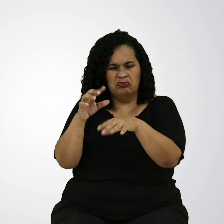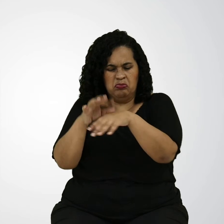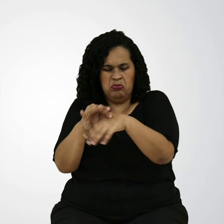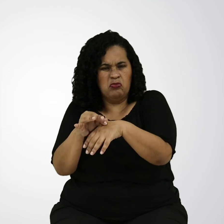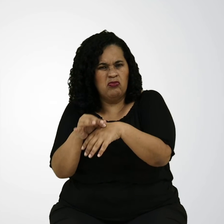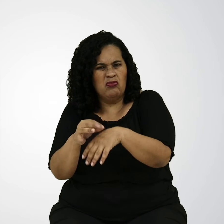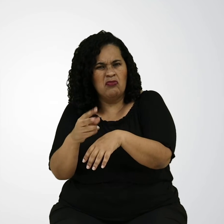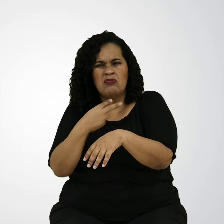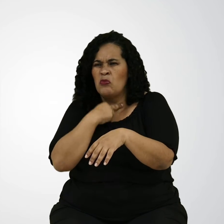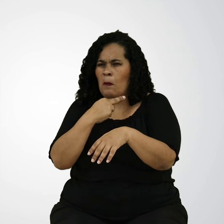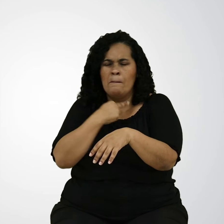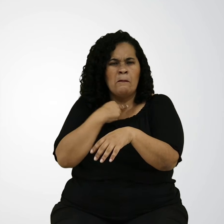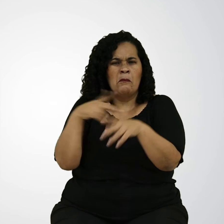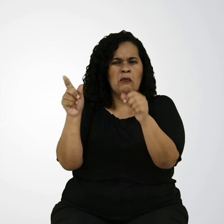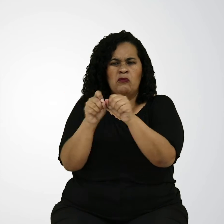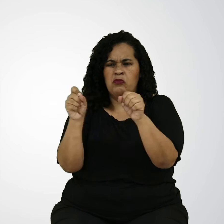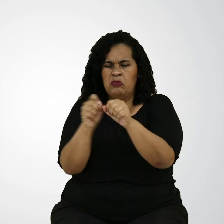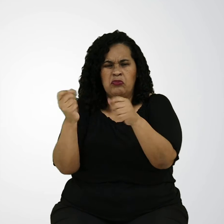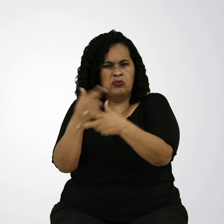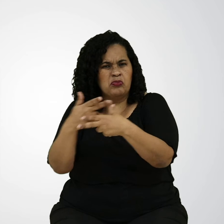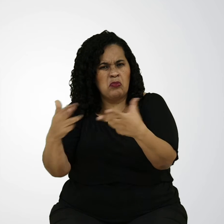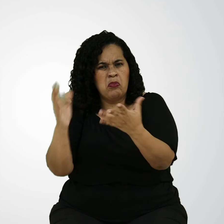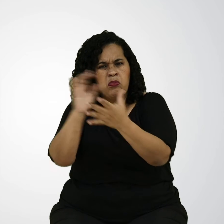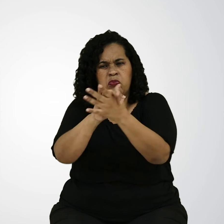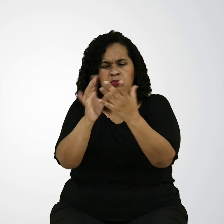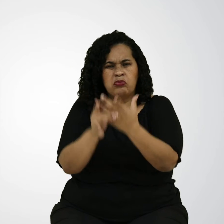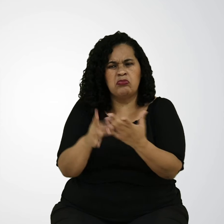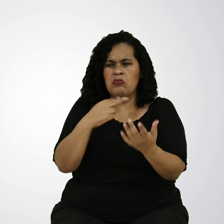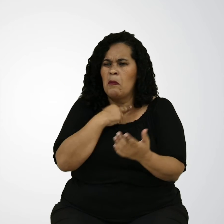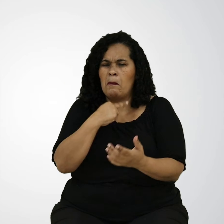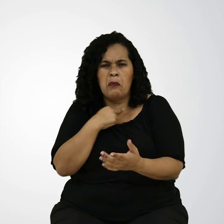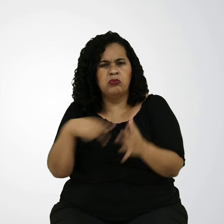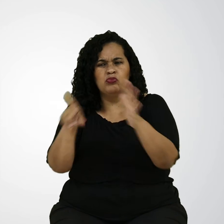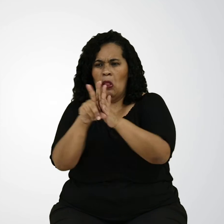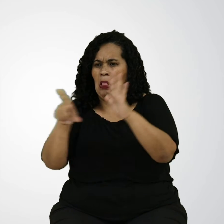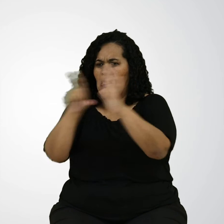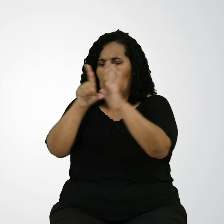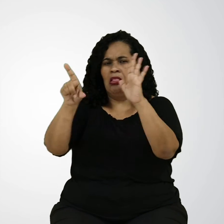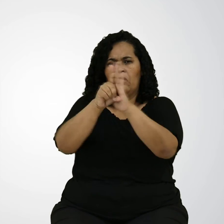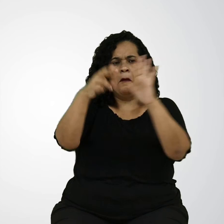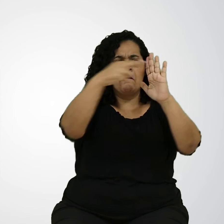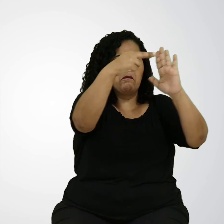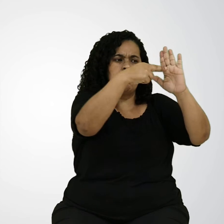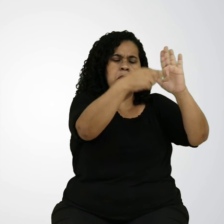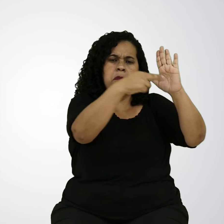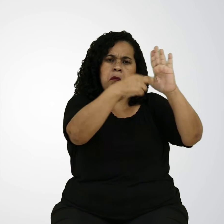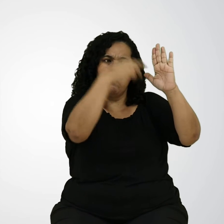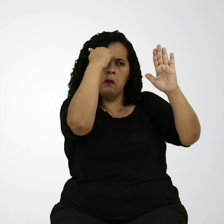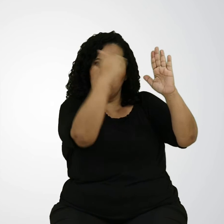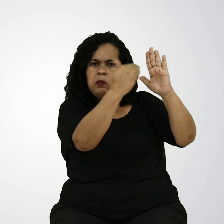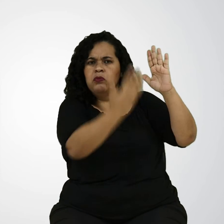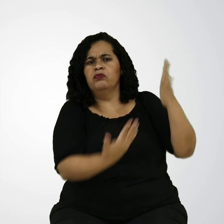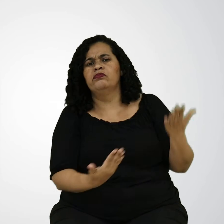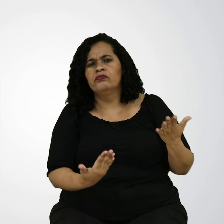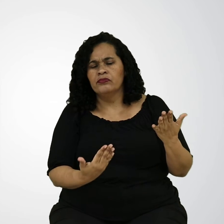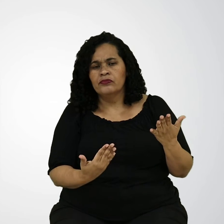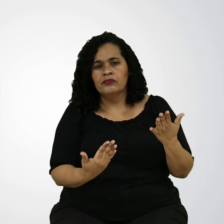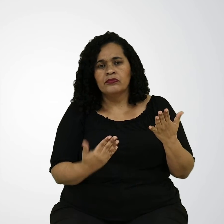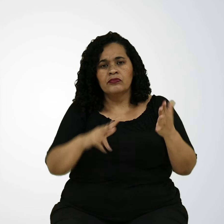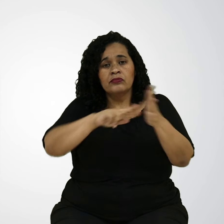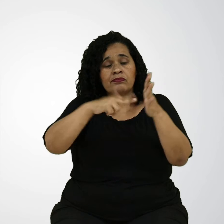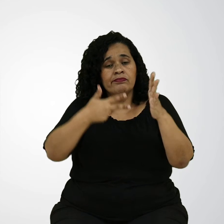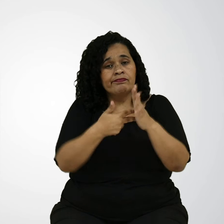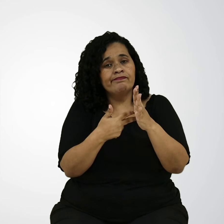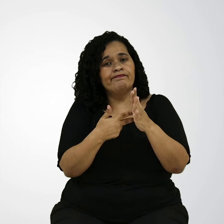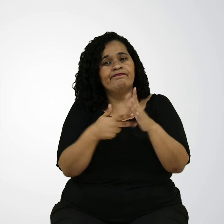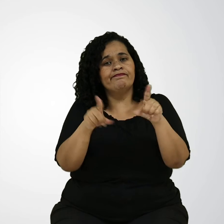pessoa que vai sempre estar dizendo que isso não pode, aquilo não pode, não faça isso, não faça aquilo, nada pode. É alguém que é completamente contrário a